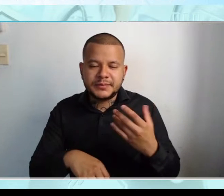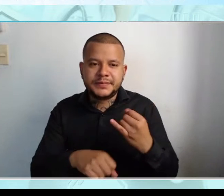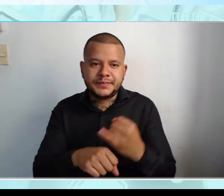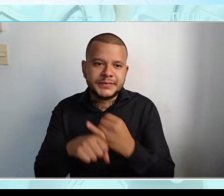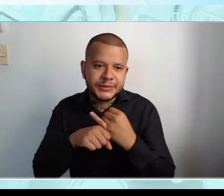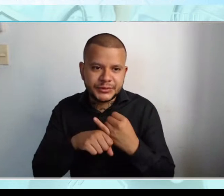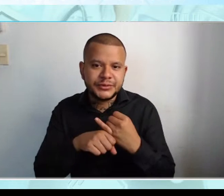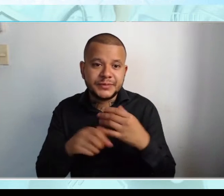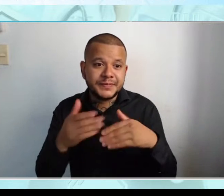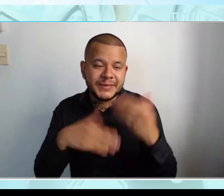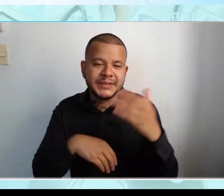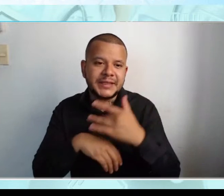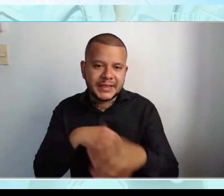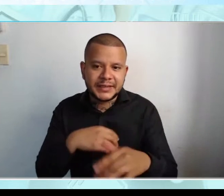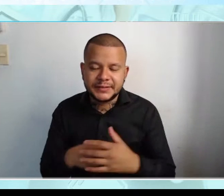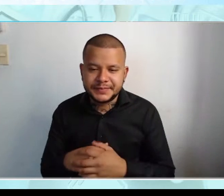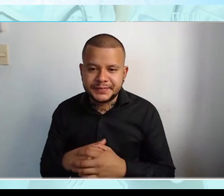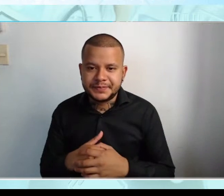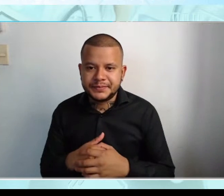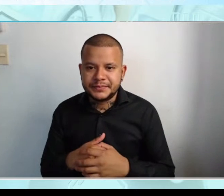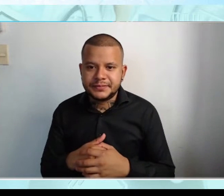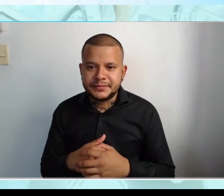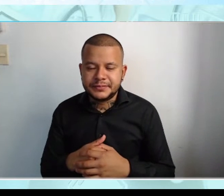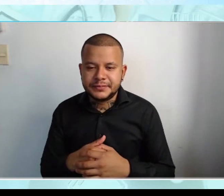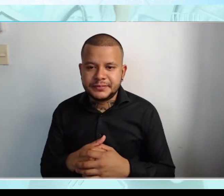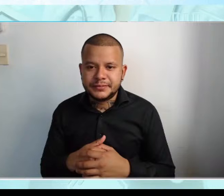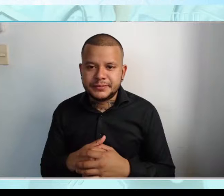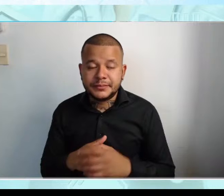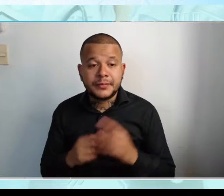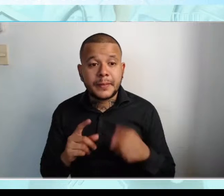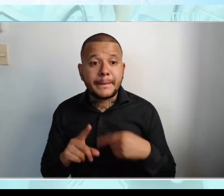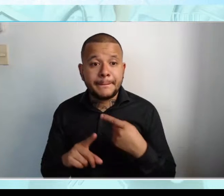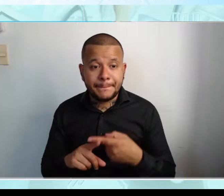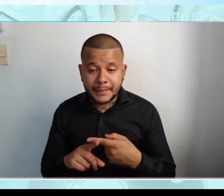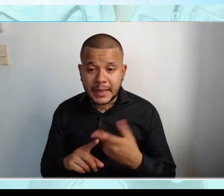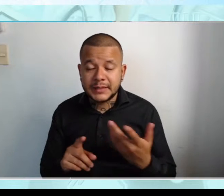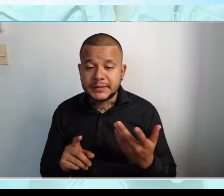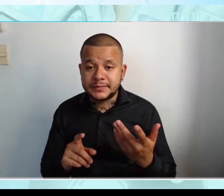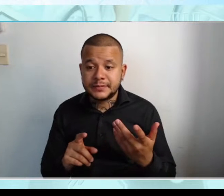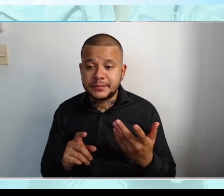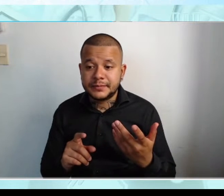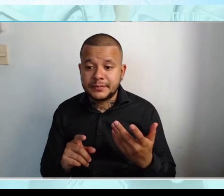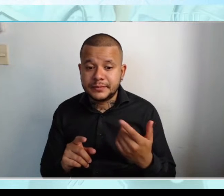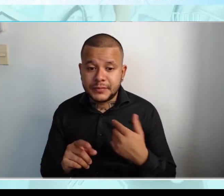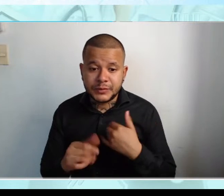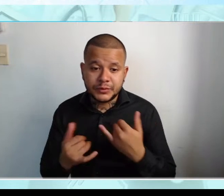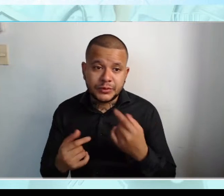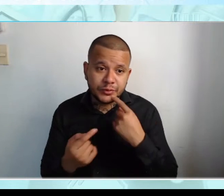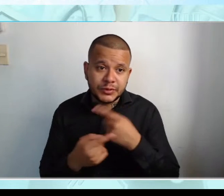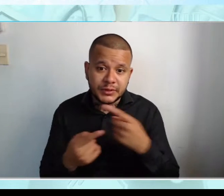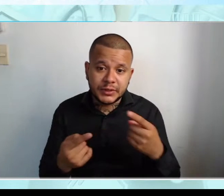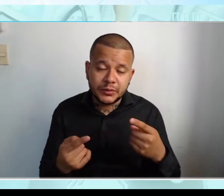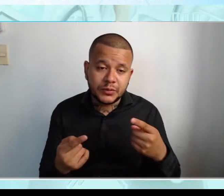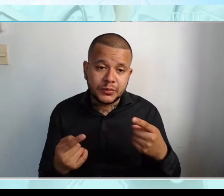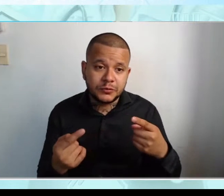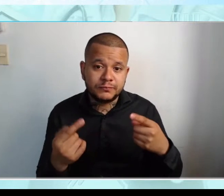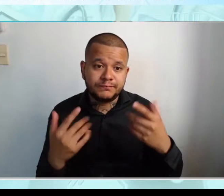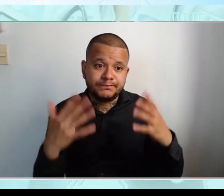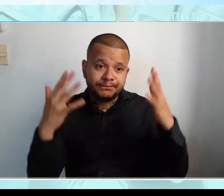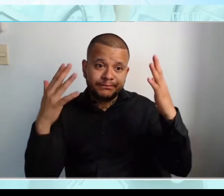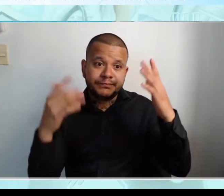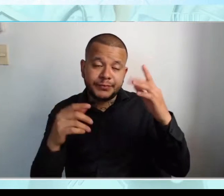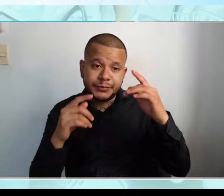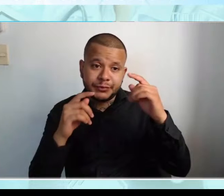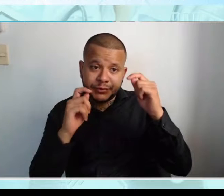comenzaron un poco tarde, ¿no? Tuvimos también, y quiero en ese sentido, pues, celebrar, pues, o